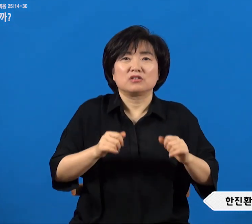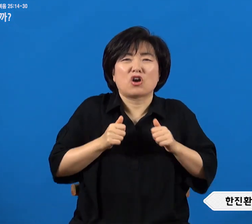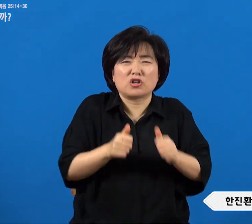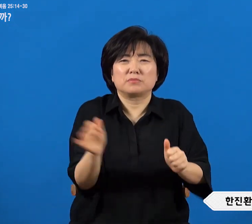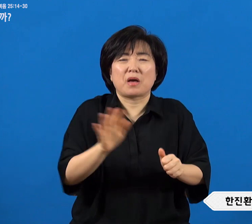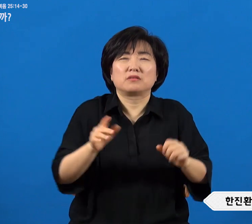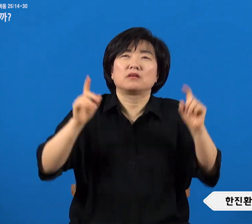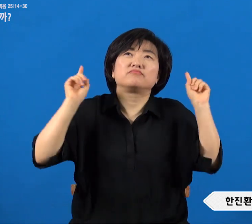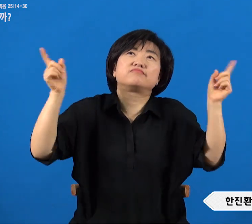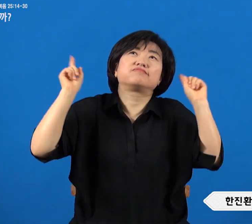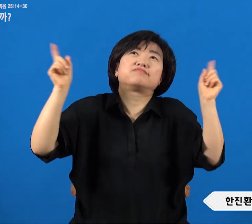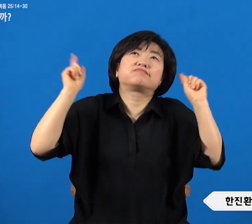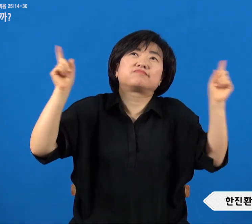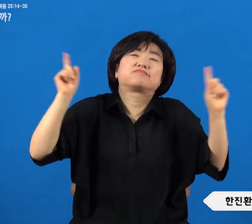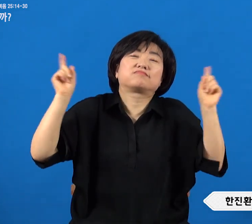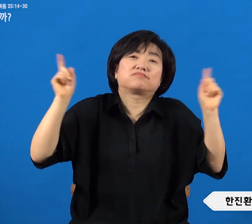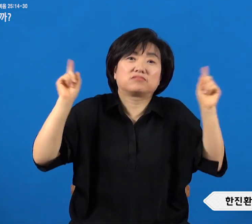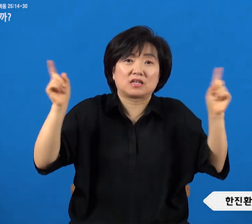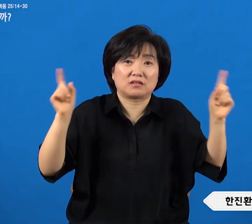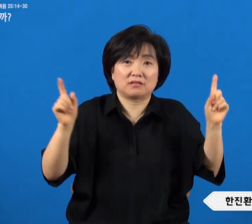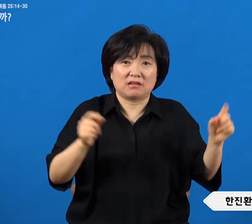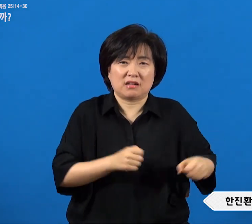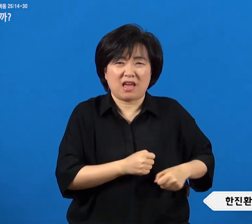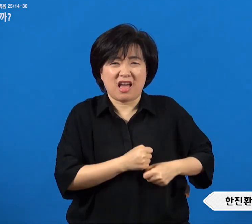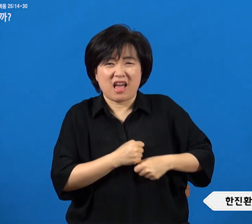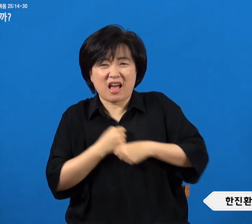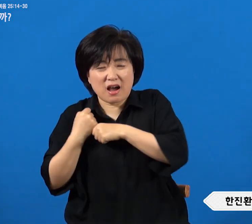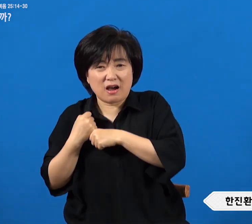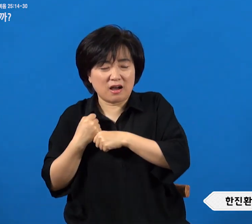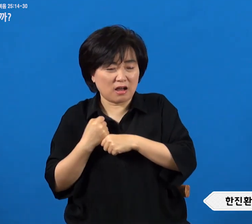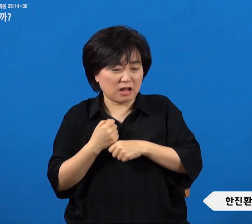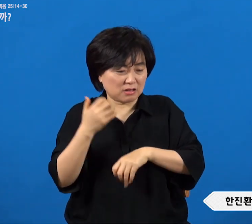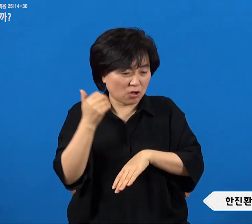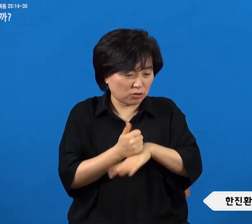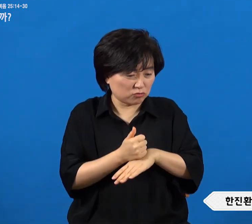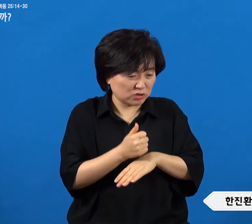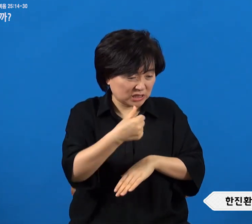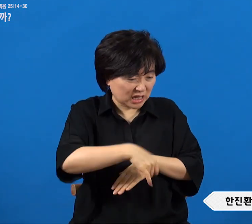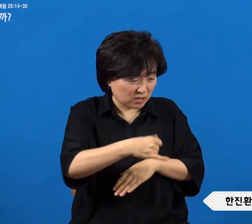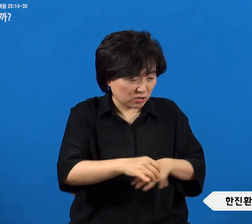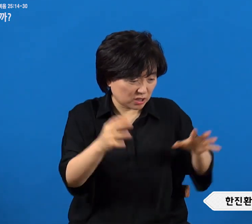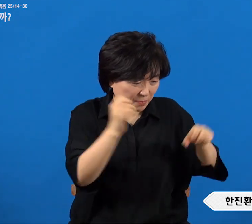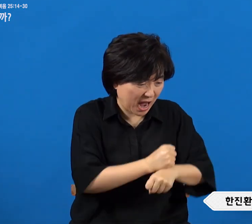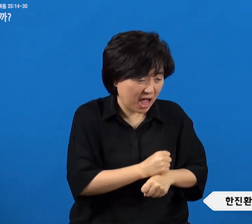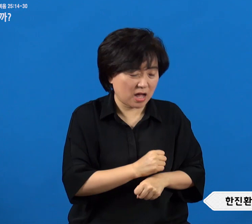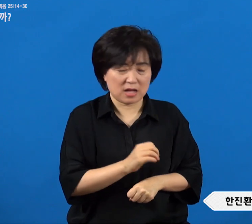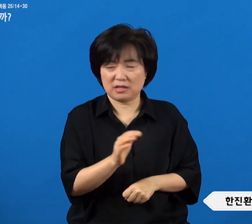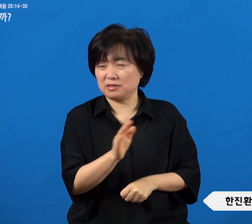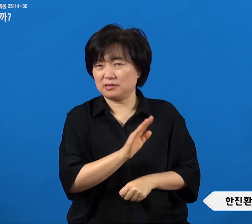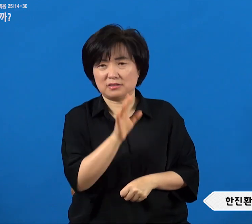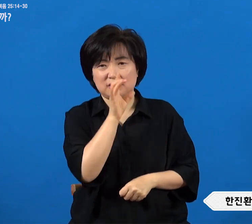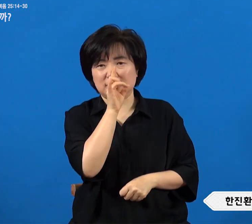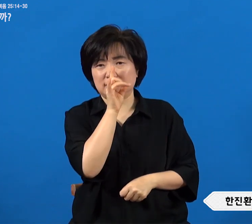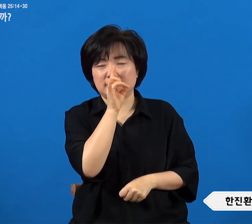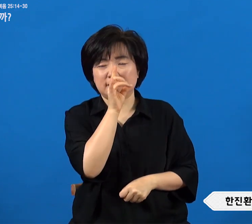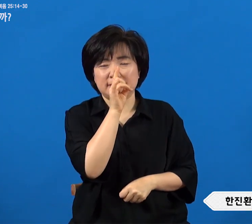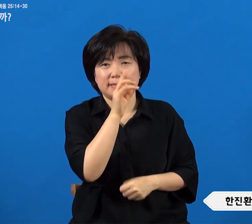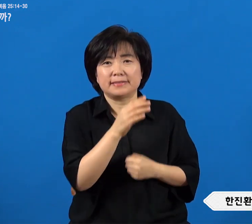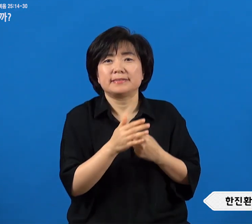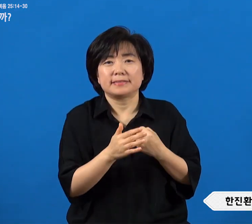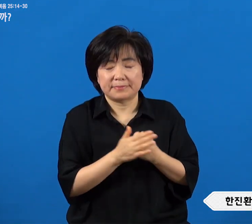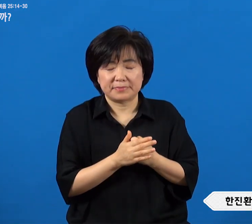그리고 안일하게 방종하게 되고 결국은 그래서 자녀를 망치게 된다는 그런 신념을 갖고 있습니다.